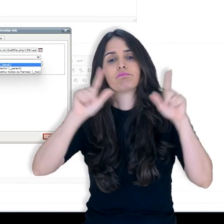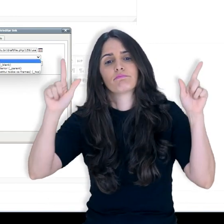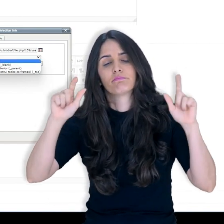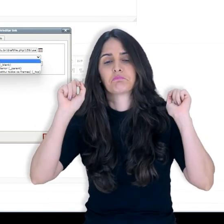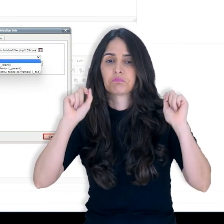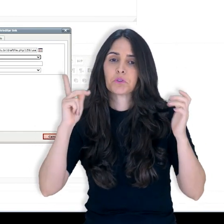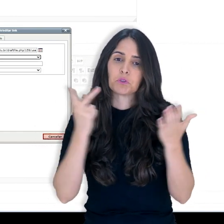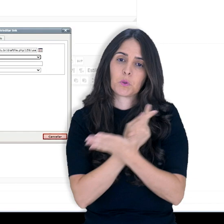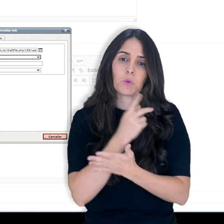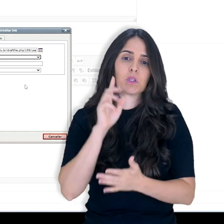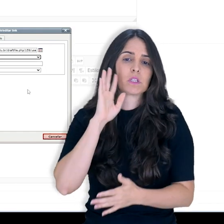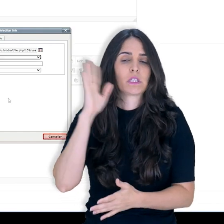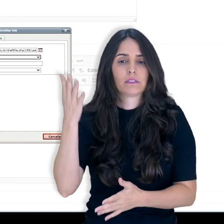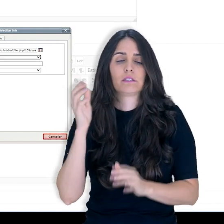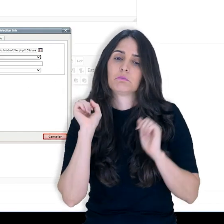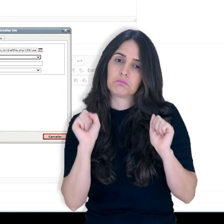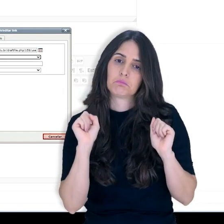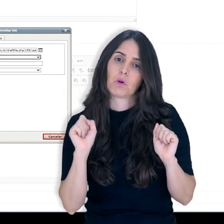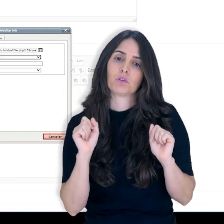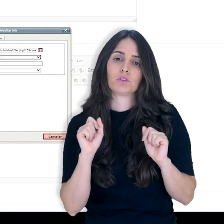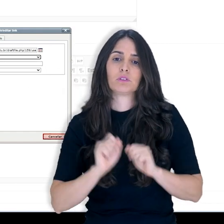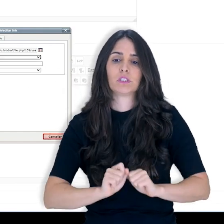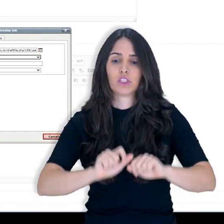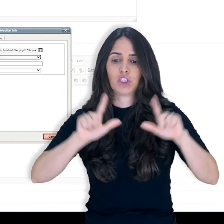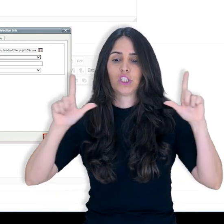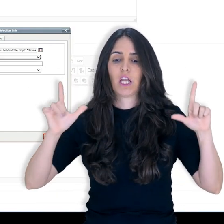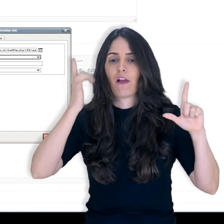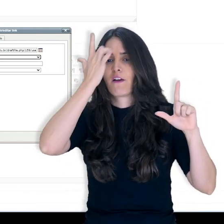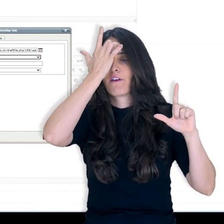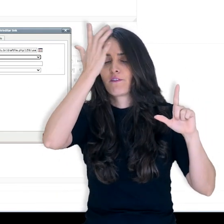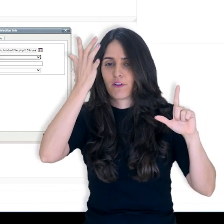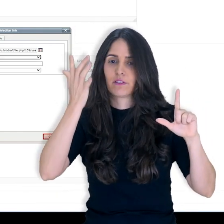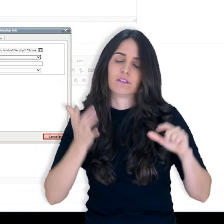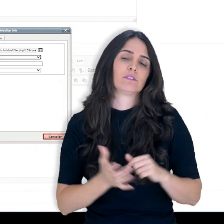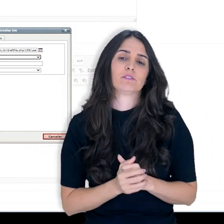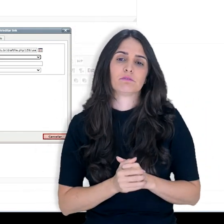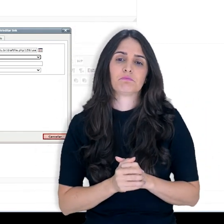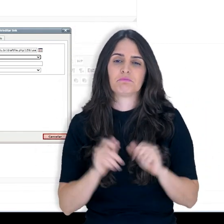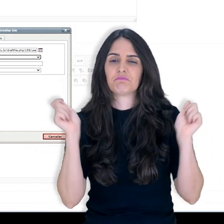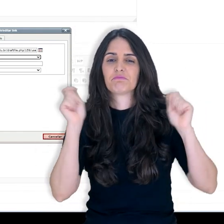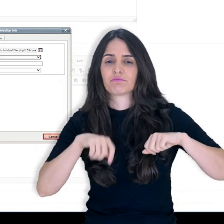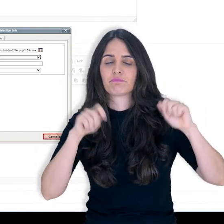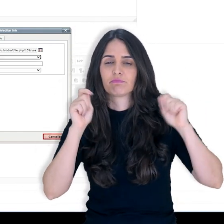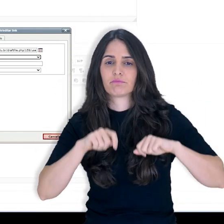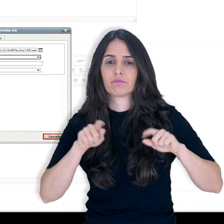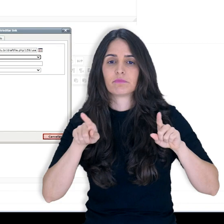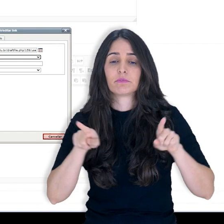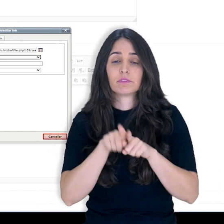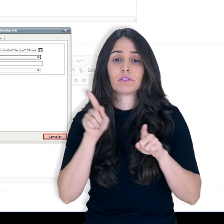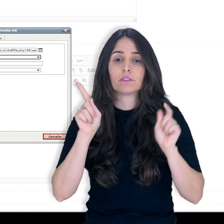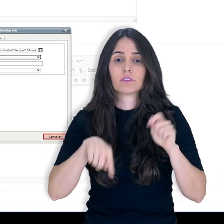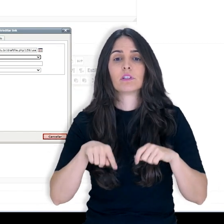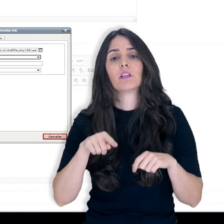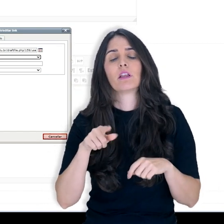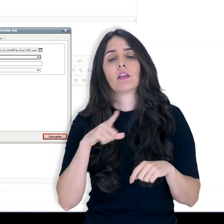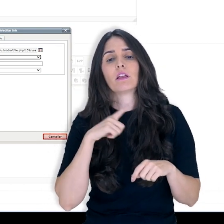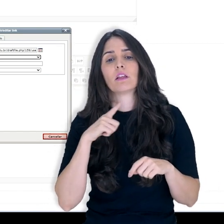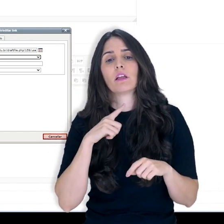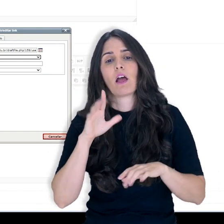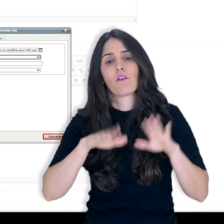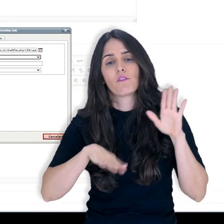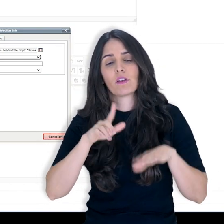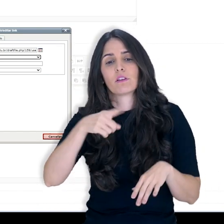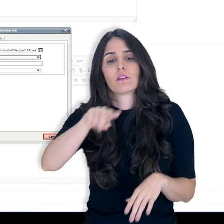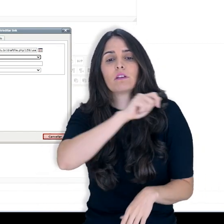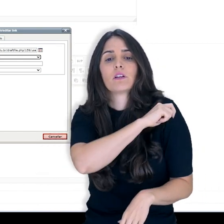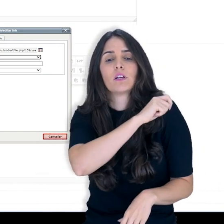o recurso e nessa janela acaba se tornando um pouco mais acessível também tem o lado da desvantagem